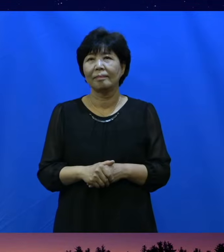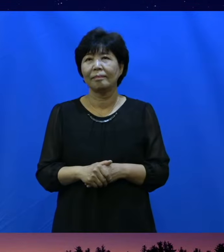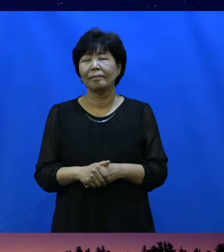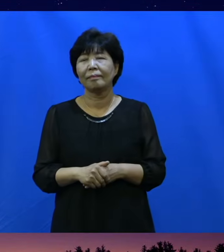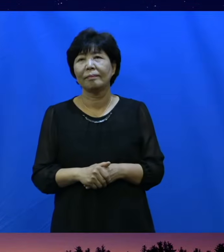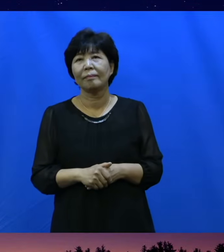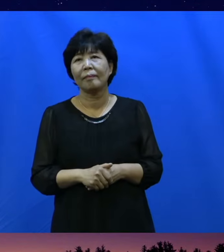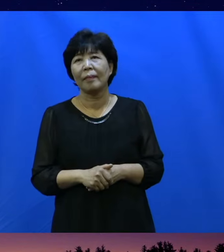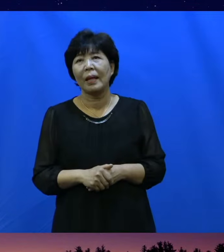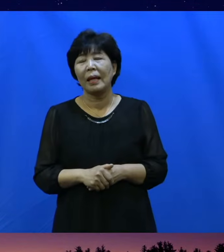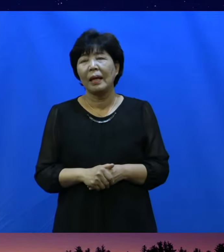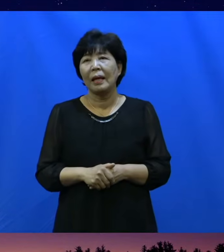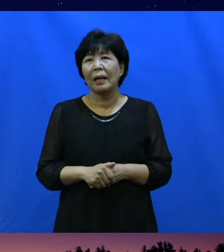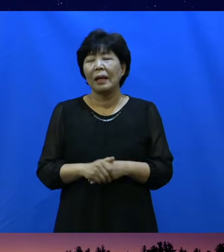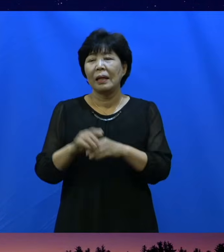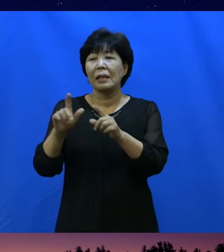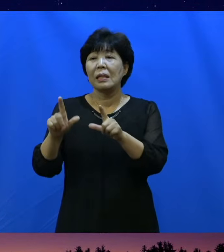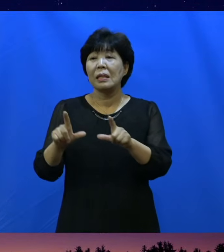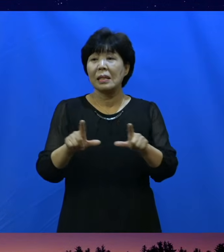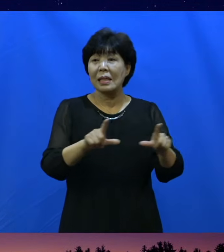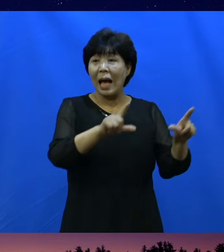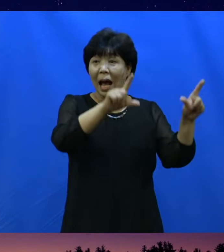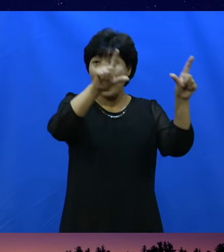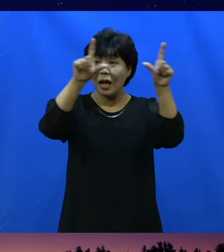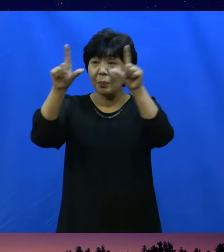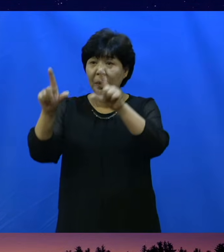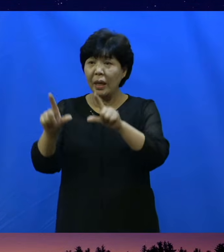그러면 여러분, 삶 자체가 마비가 되어버려요.